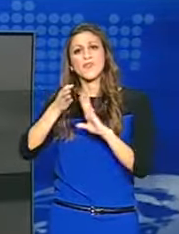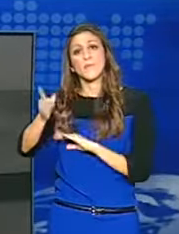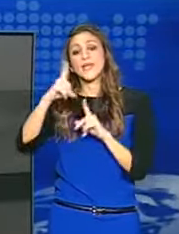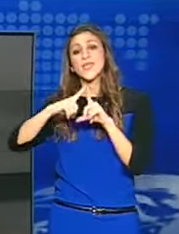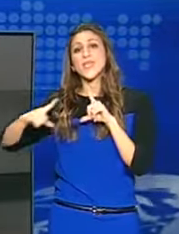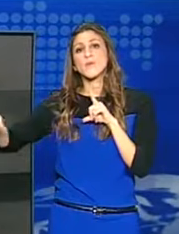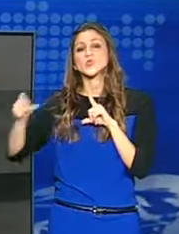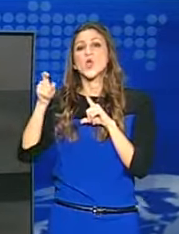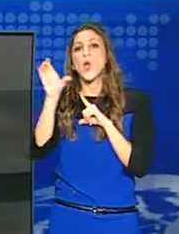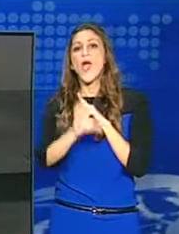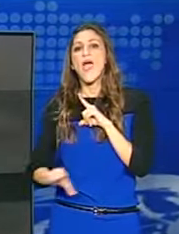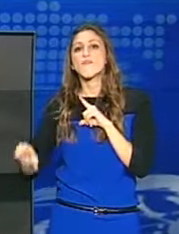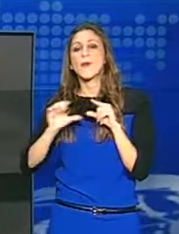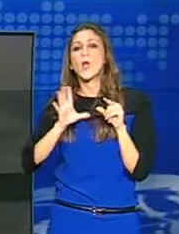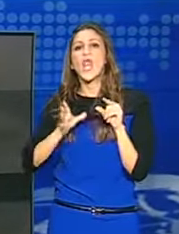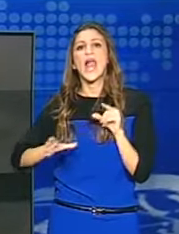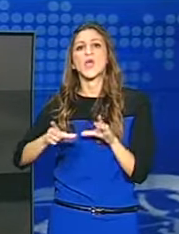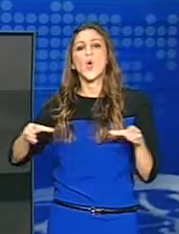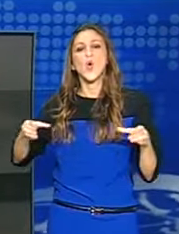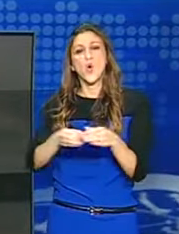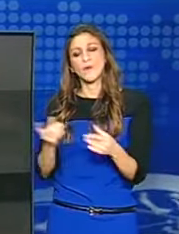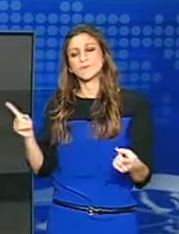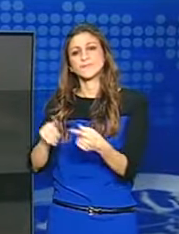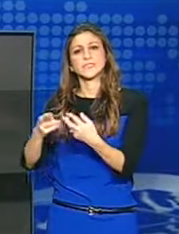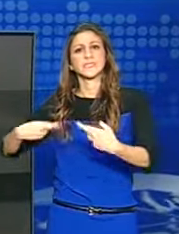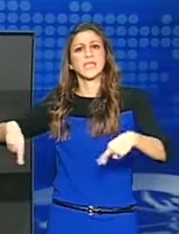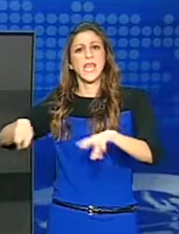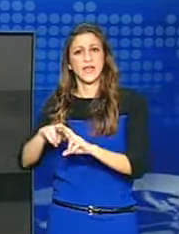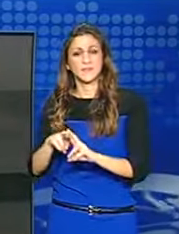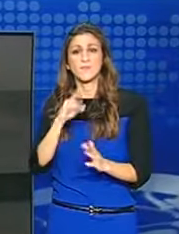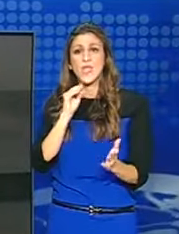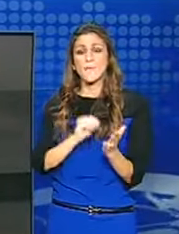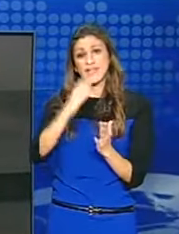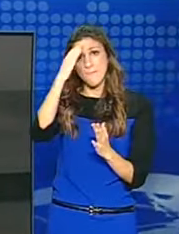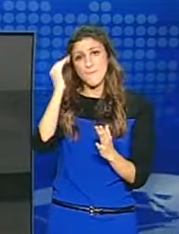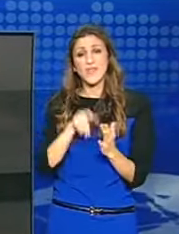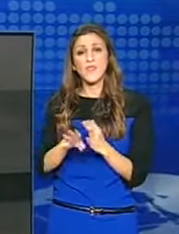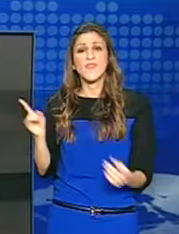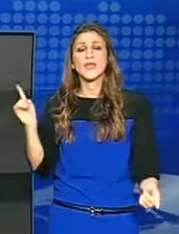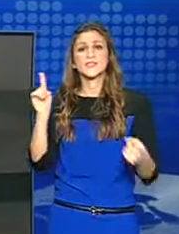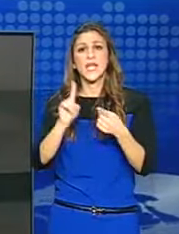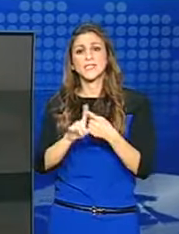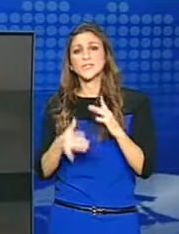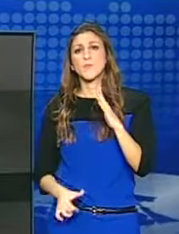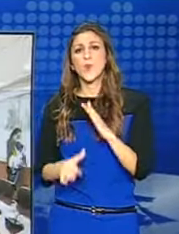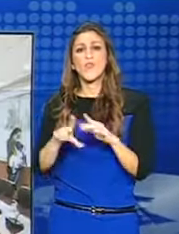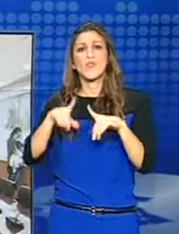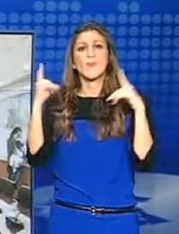ευρωπαϊκού λαϊκού κόμματος στο περιθώριο της συνάντησης η γερμανίδα καγκελάριος θα συναντηθεί με τον πρόεδρο του β και υποψήφιο πρόεδρο της κυπριακής